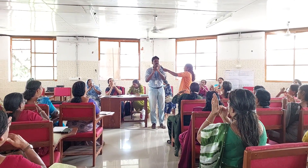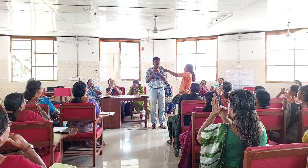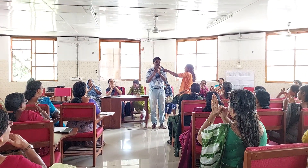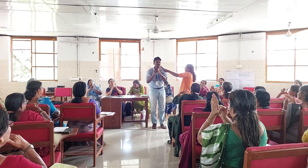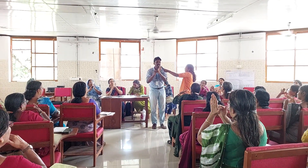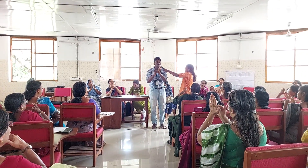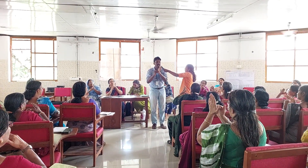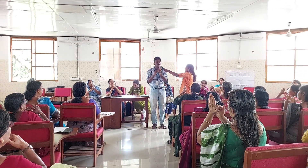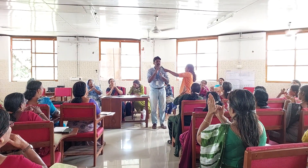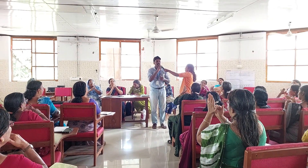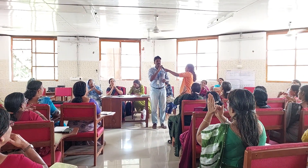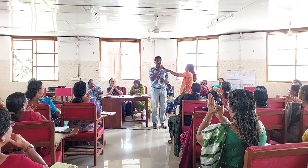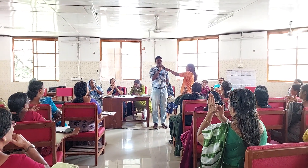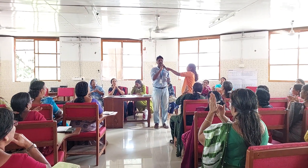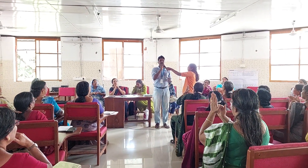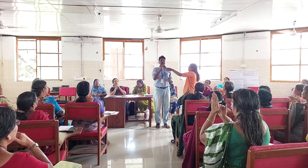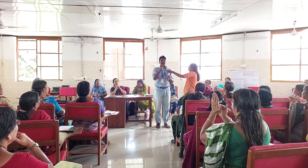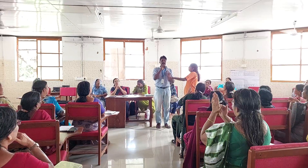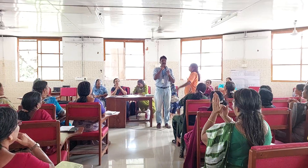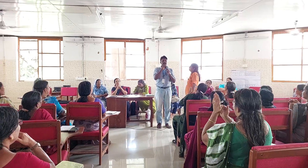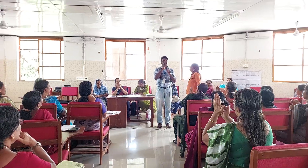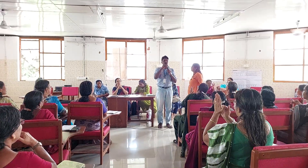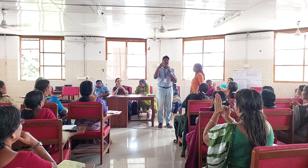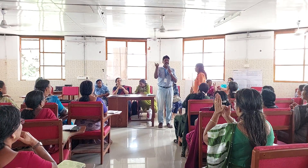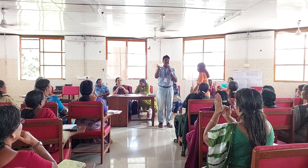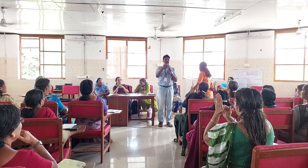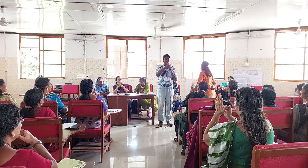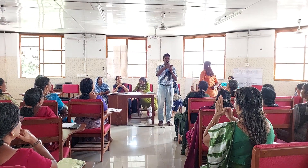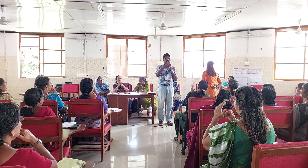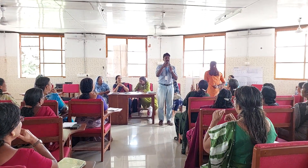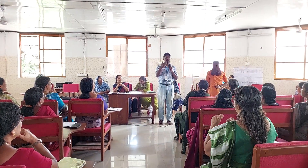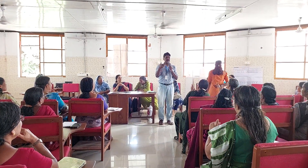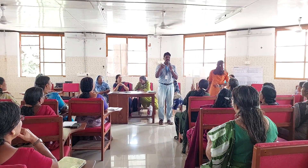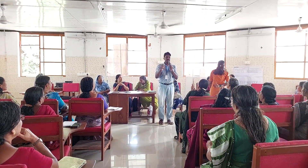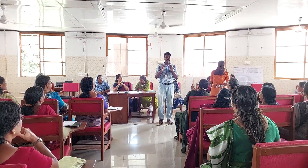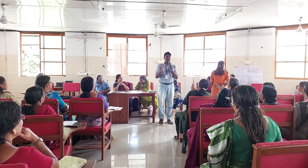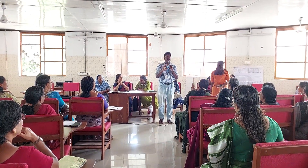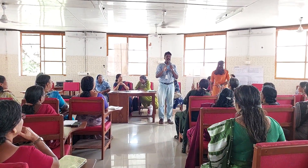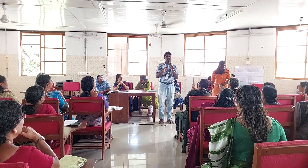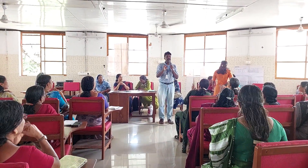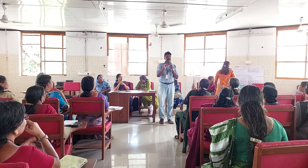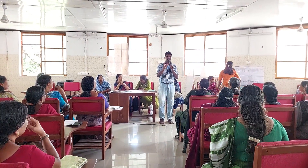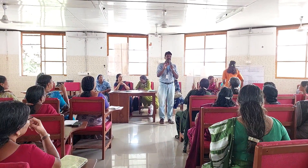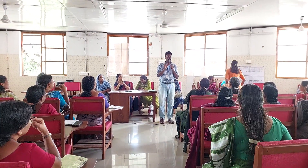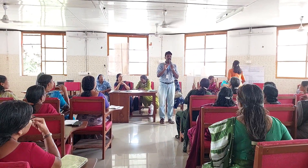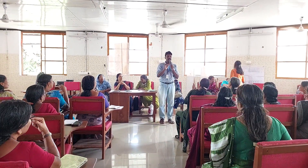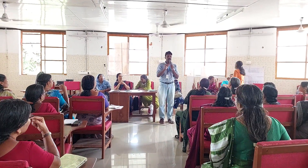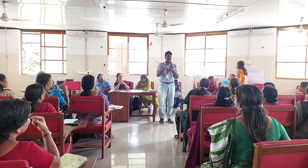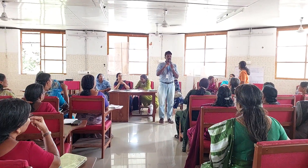ഇത് നമ്മുടെ മലയാളമൊക്കെ പറയുന്ന മാതിരി ഓരോ ഏരിയ അനുസരിച്ച് അതിനുള്ള മാറ്റങ്ങൾ വരും. പക്ഷേ ഇന്ത്യൻ സൈൻ ലാംഗ്വേജ് പ്രകാരം